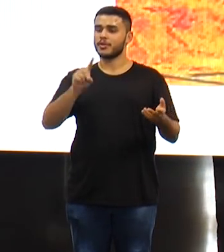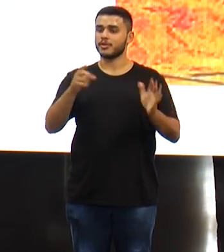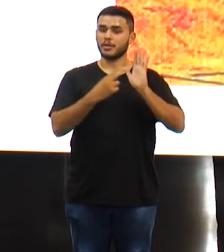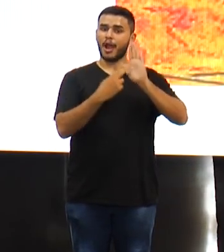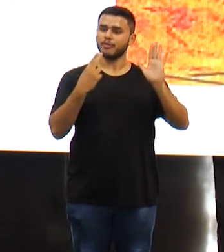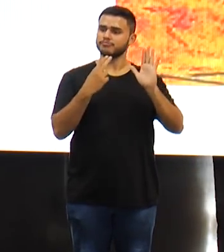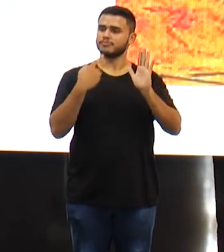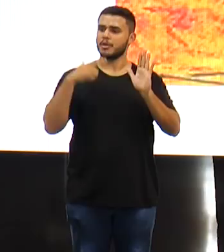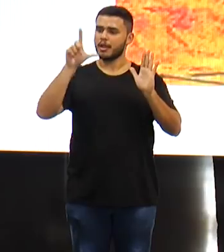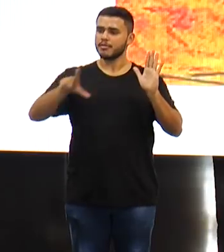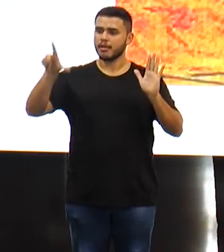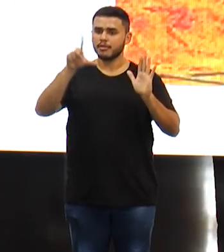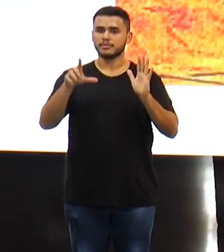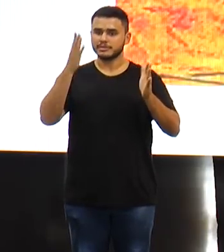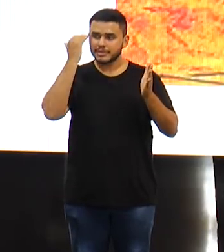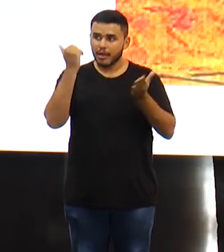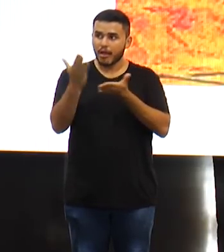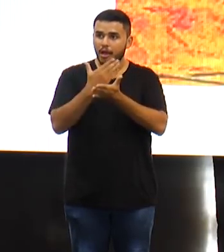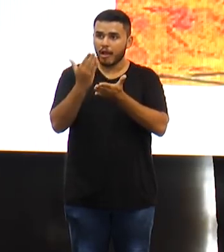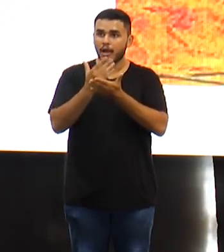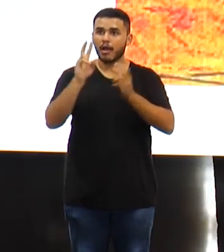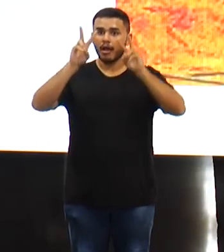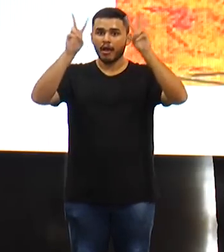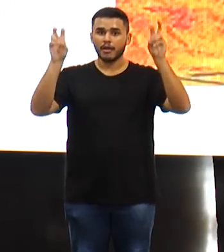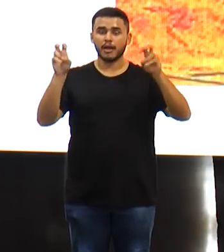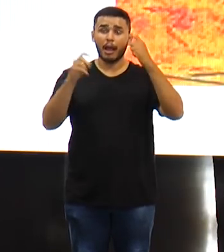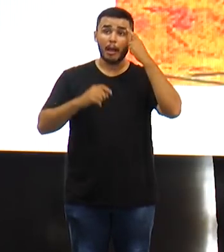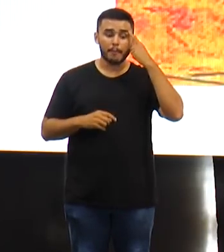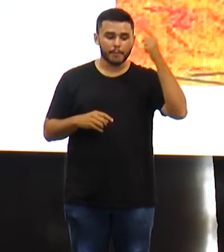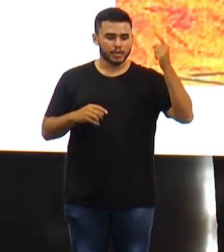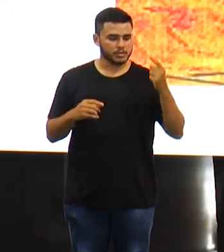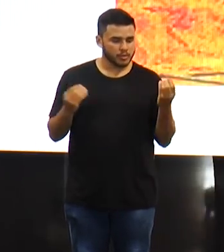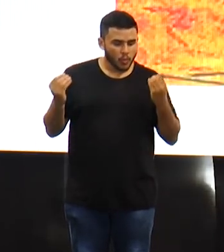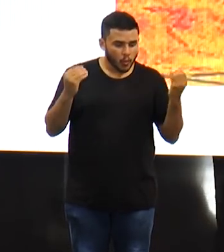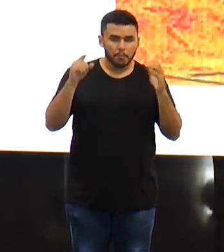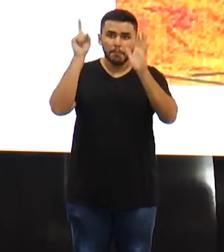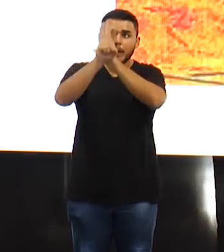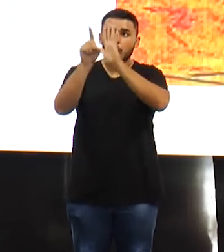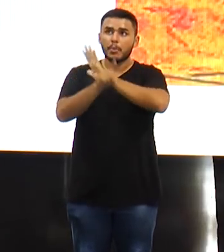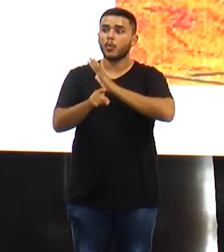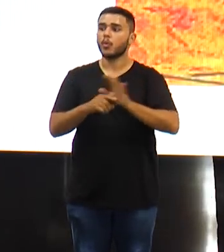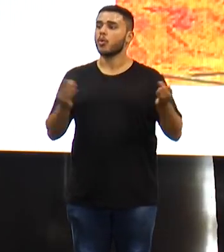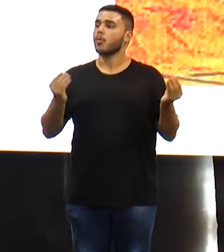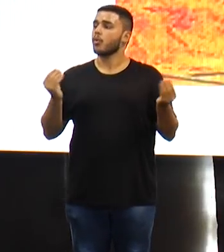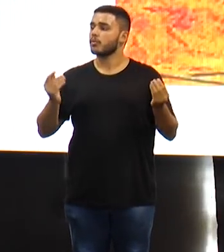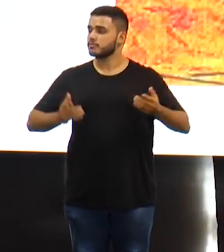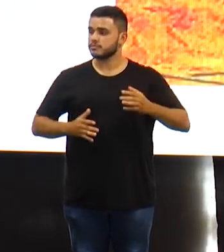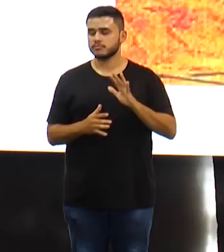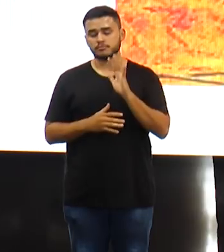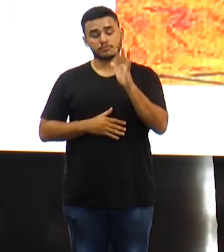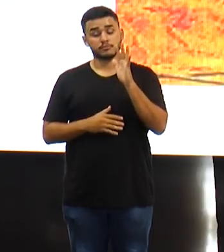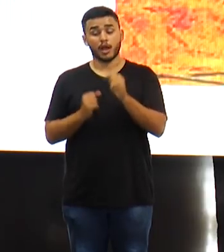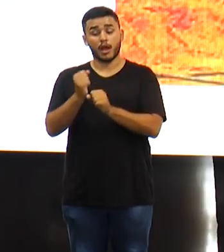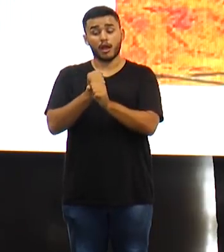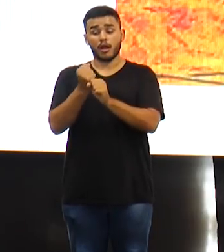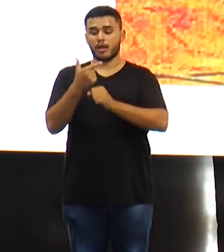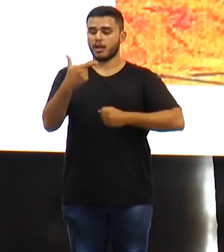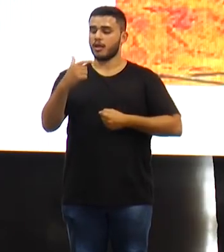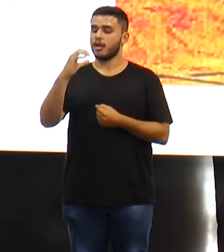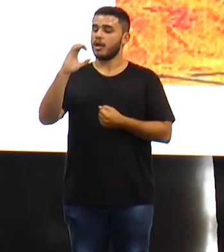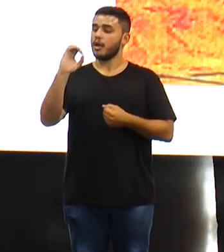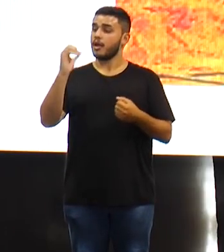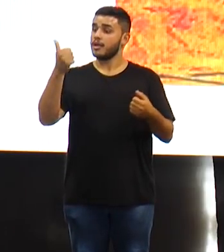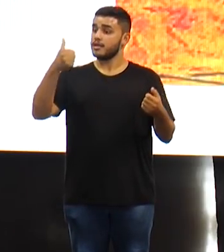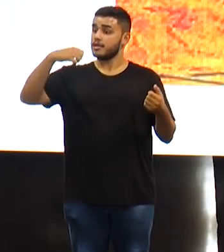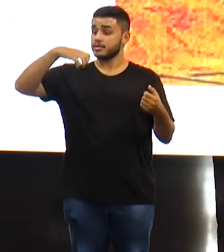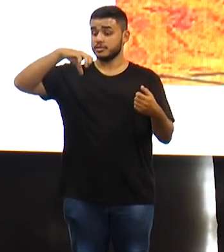às questões. As pessoas acham que se adivinha questões. Não, a gente pensa naquele ano, o que é importante a